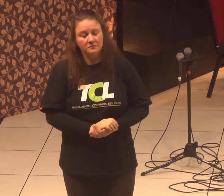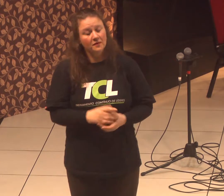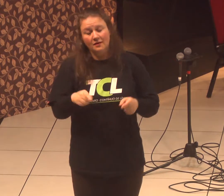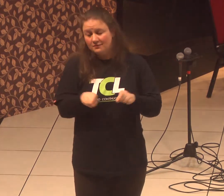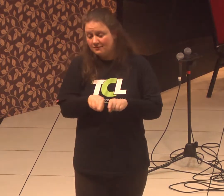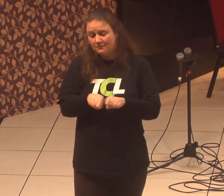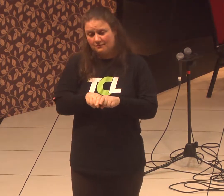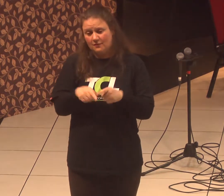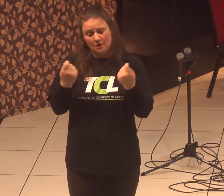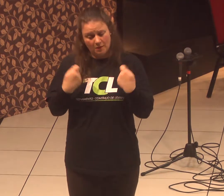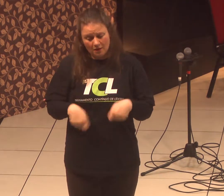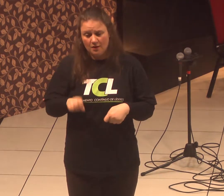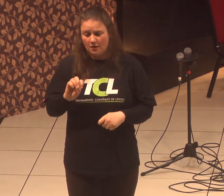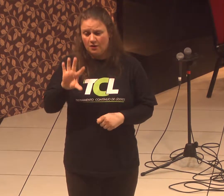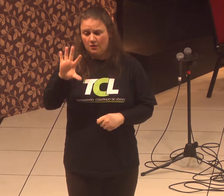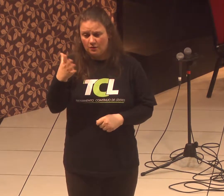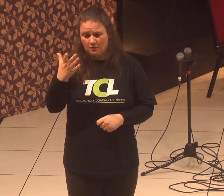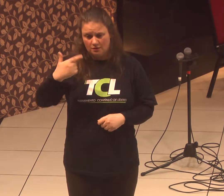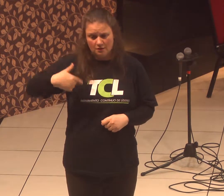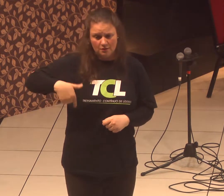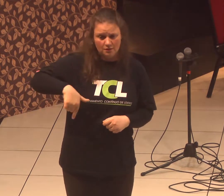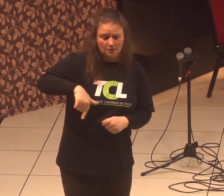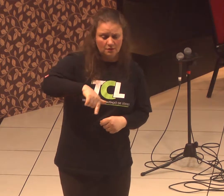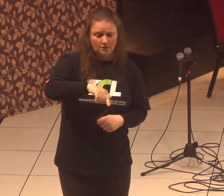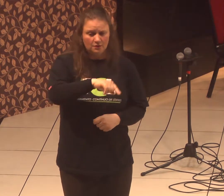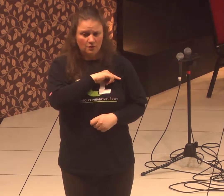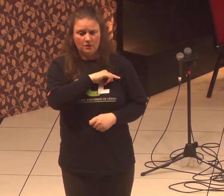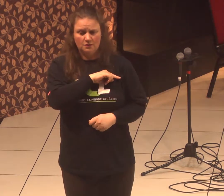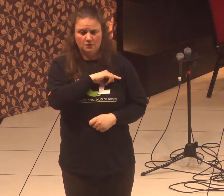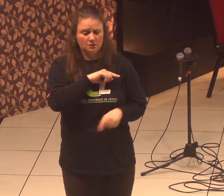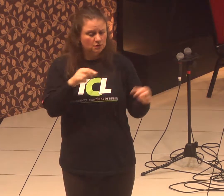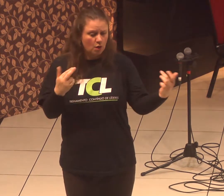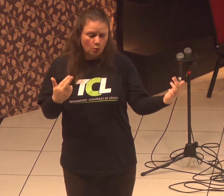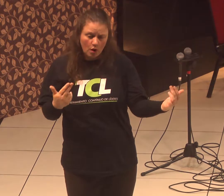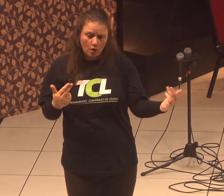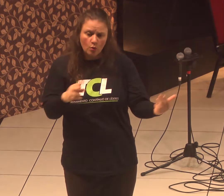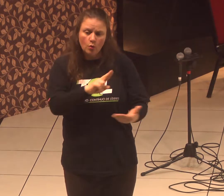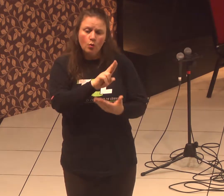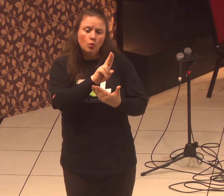acontecer sempre, é o uso do nome.